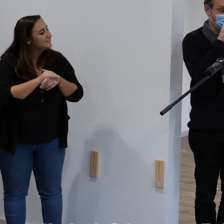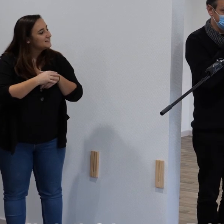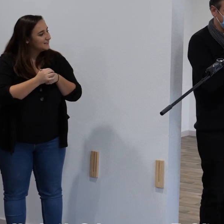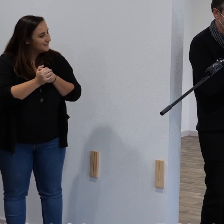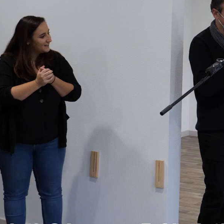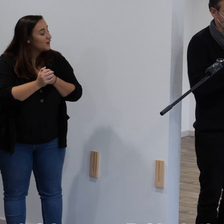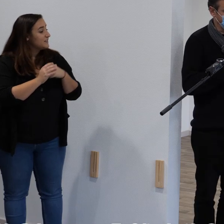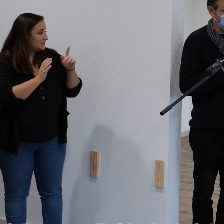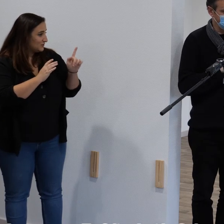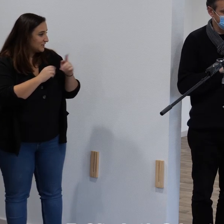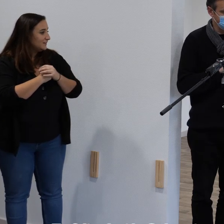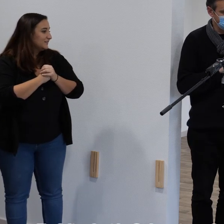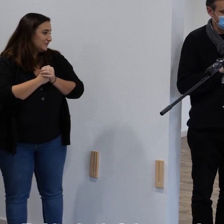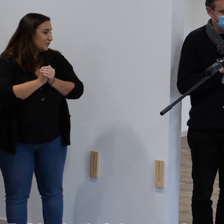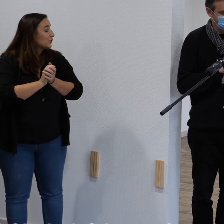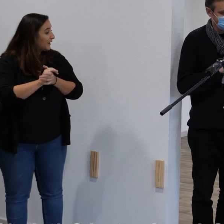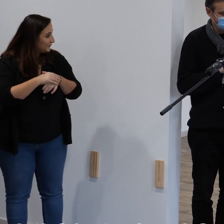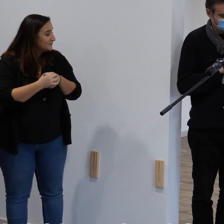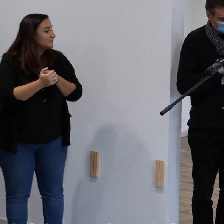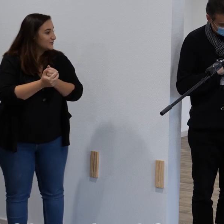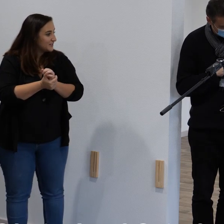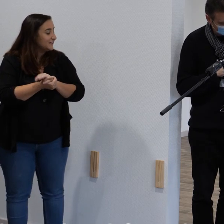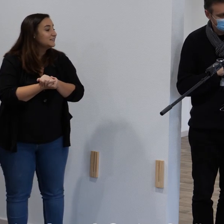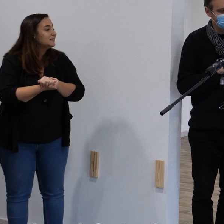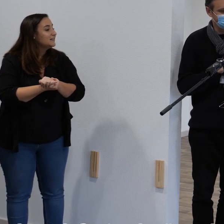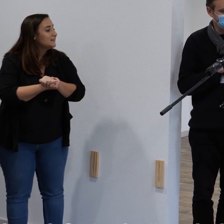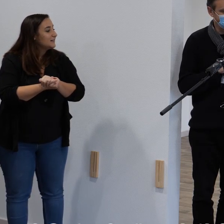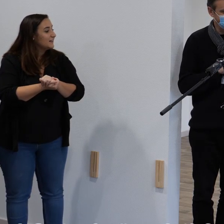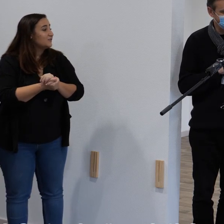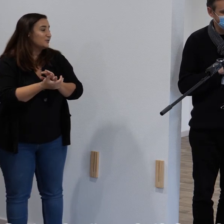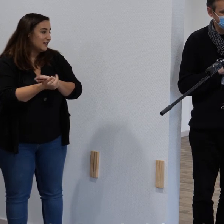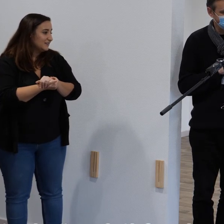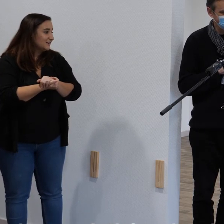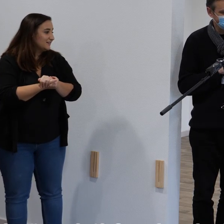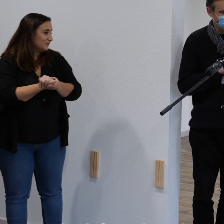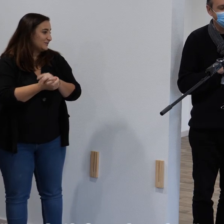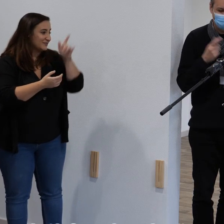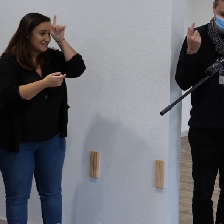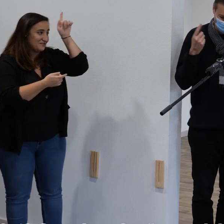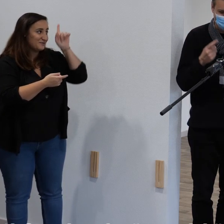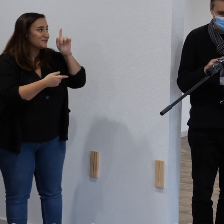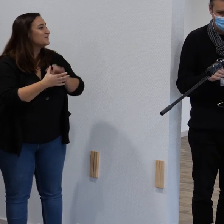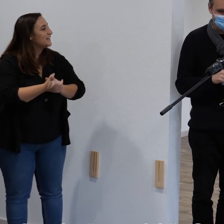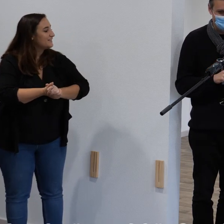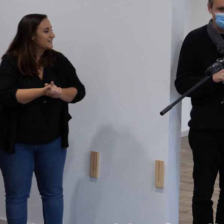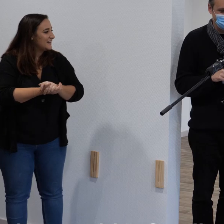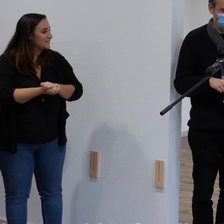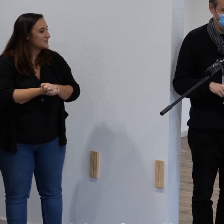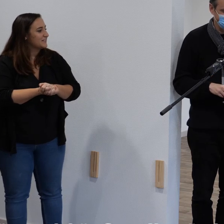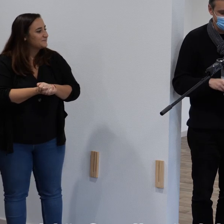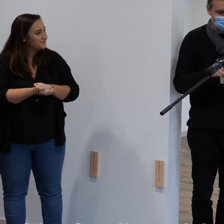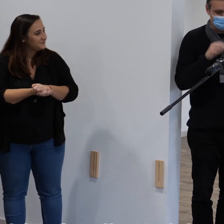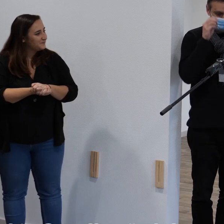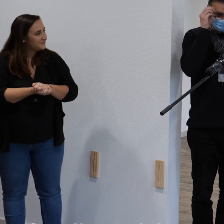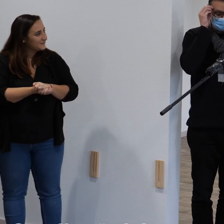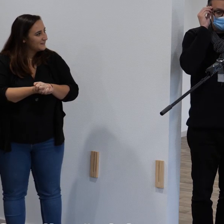C'est le G. Ah, c'est le G ? En fait, c'est le G de votre prénom, le G, et vos lunettes. Donc, c'est la forme de vos lunettes avec la lettre